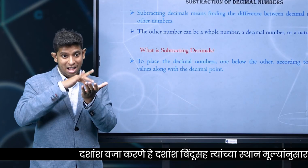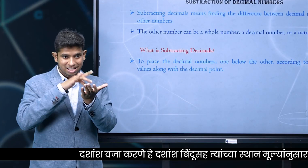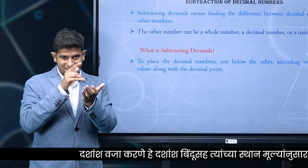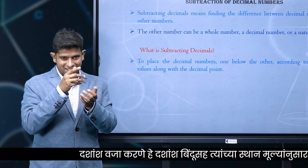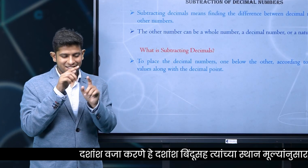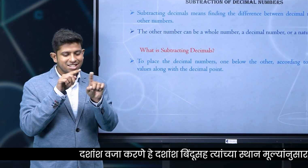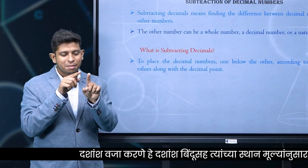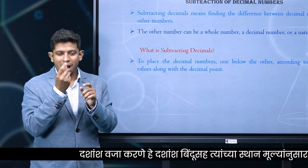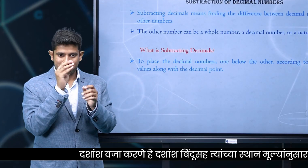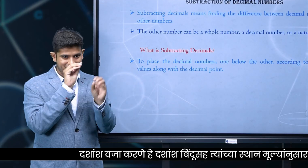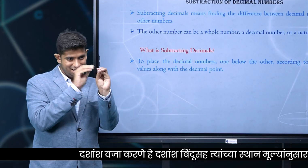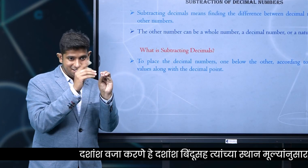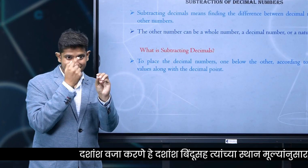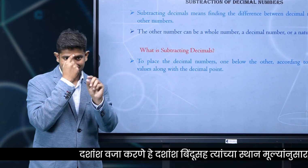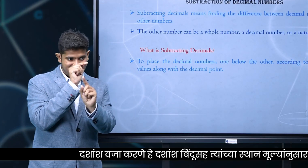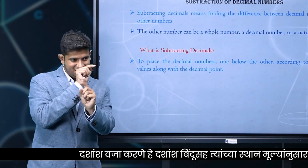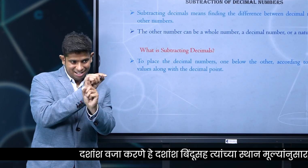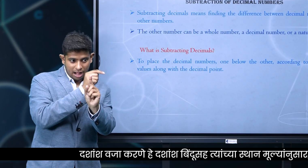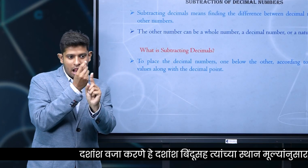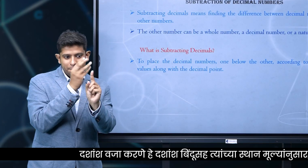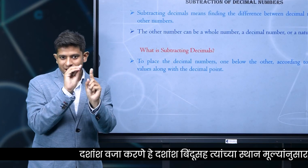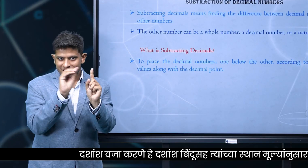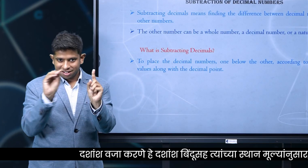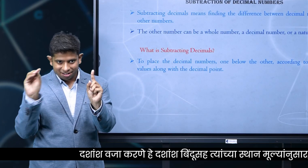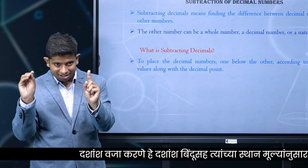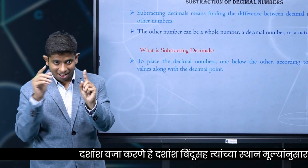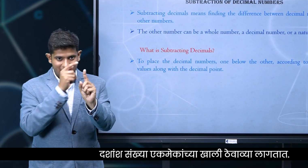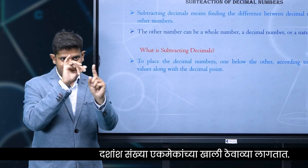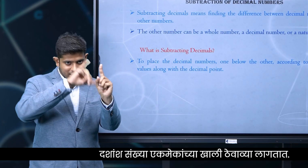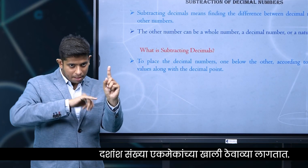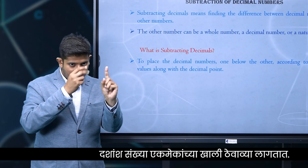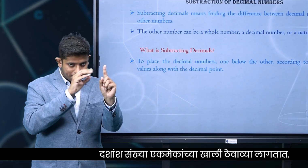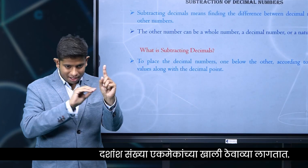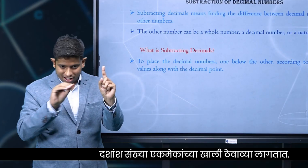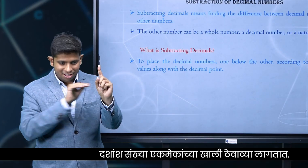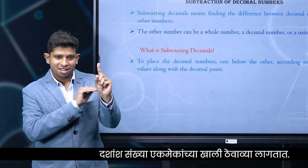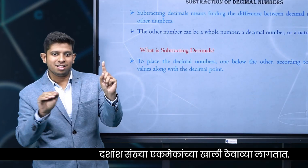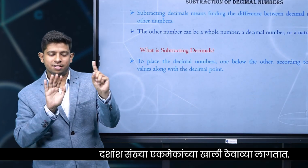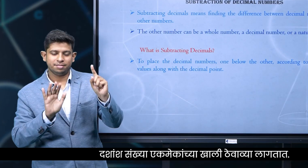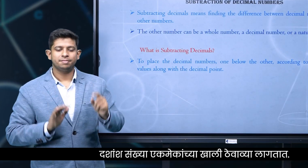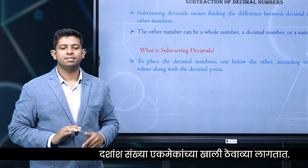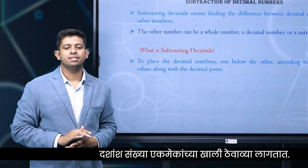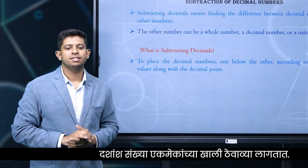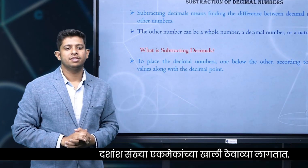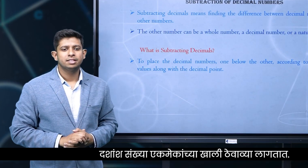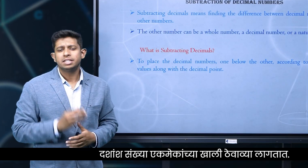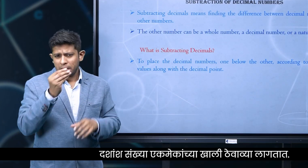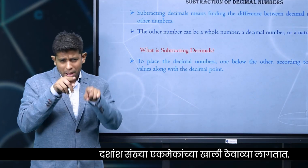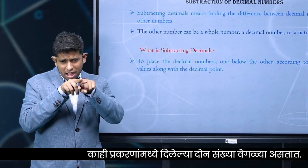दशांश वजा करणे हे दशांश बिंदूसह त्यांच्या स्थान मूल्यानुसार दशांश संख्या एकमेकांच्या खाली ठेवाव्या लागतात.